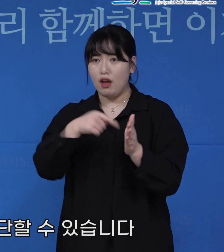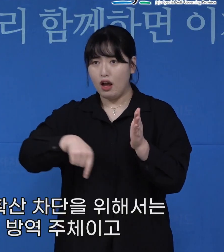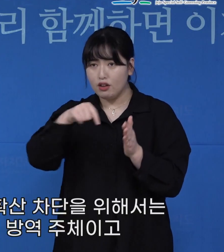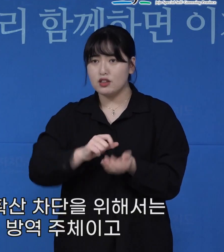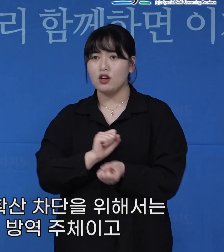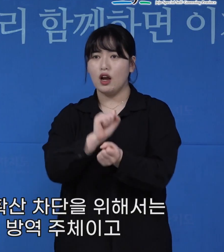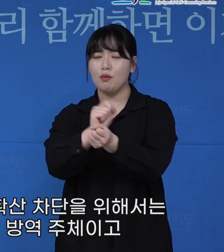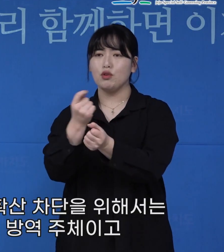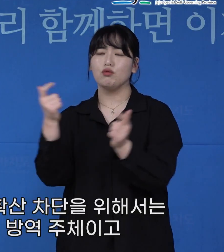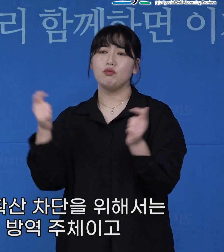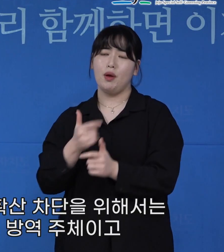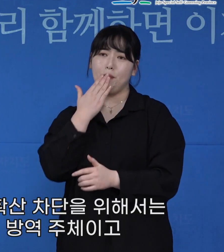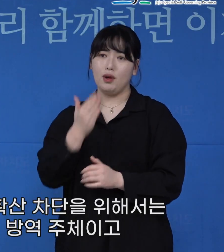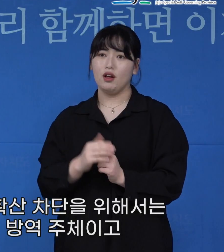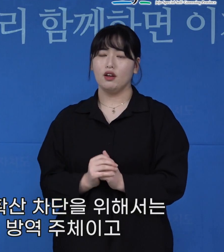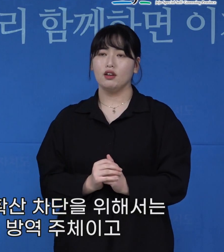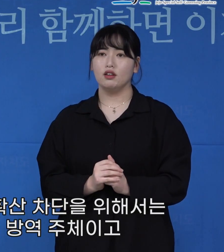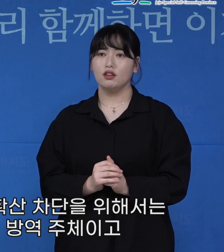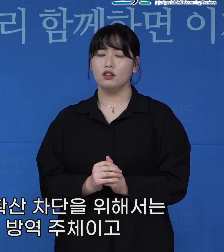있습니다.